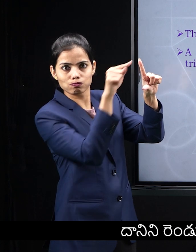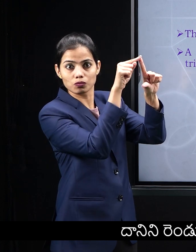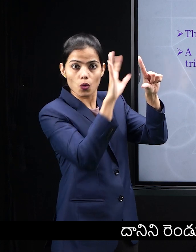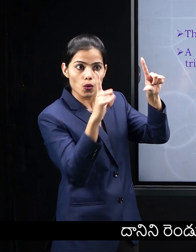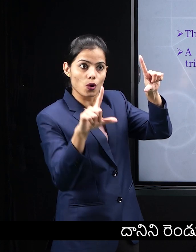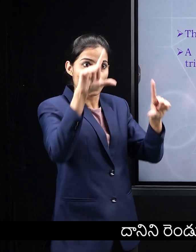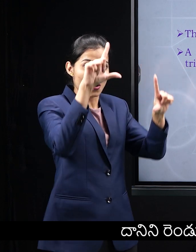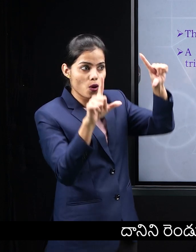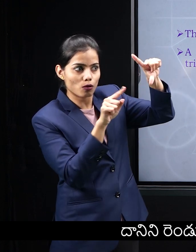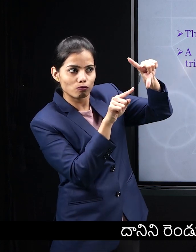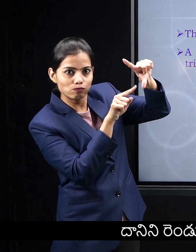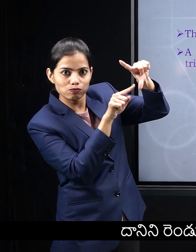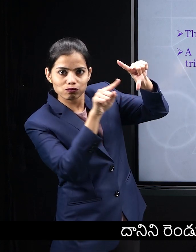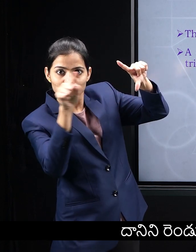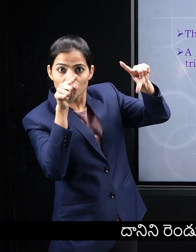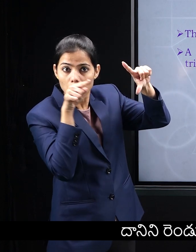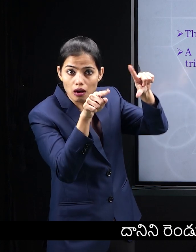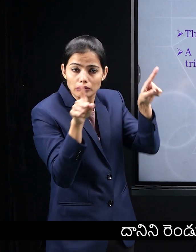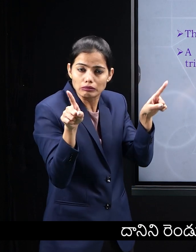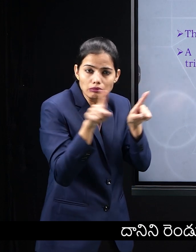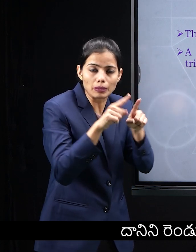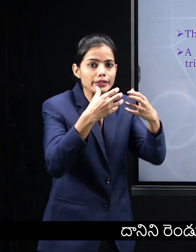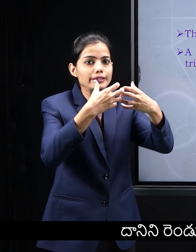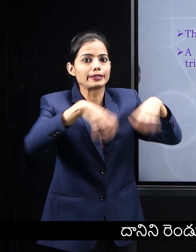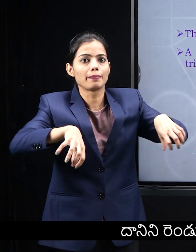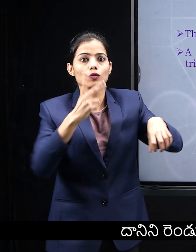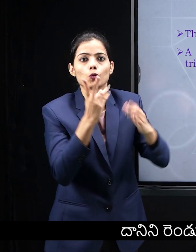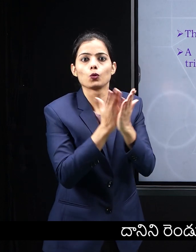దానిని రెండు సారూప్య త్రిభుజాలుగా విభజిస్తుంది.